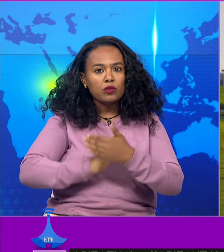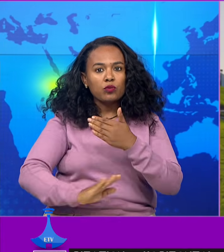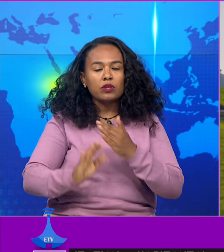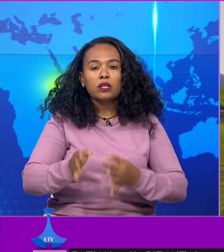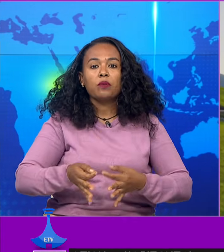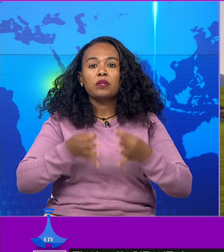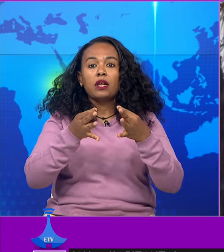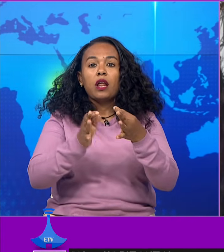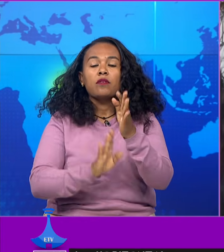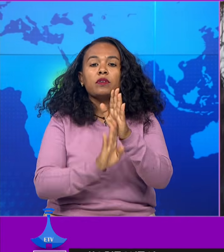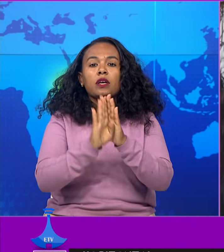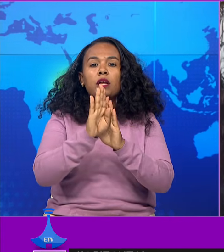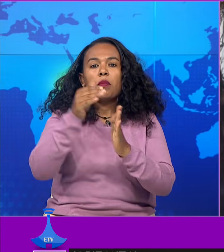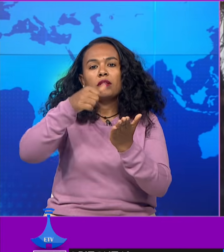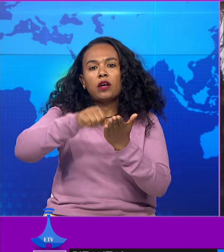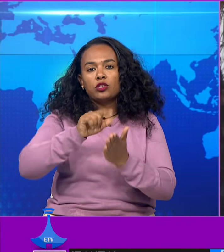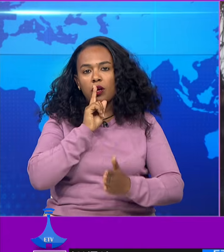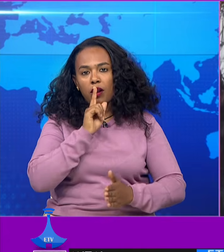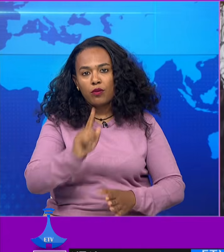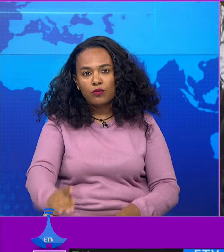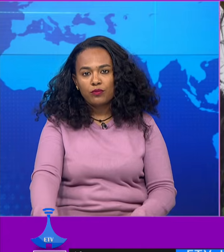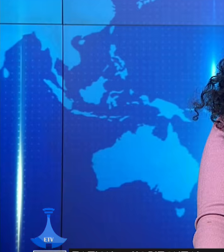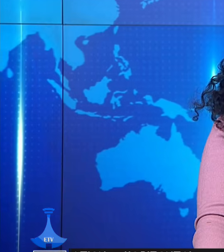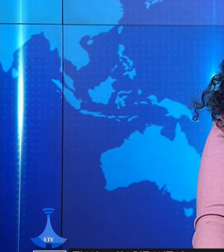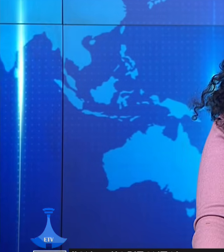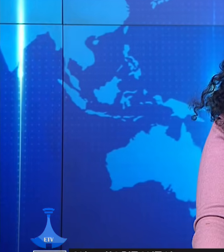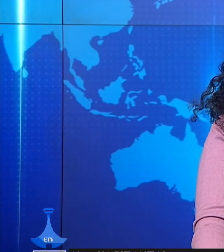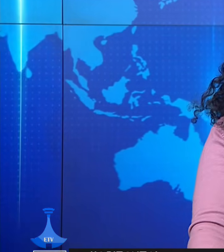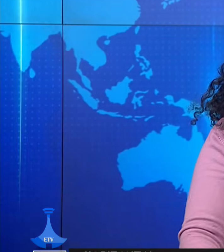የሚተላለፍ የልማት አሻራም ነው።